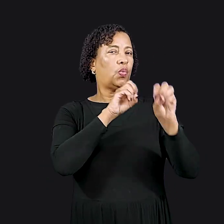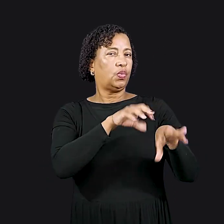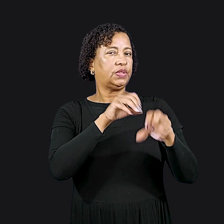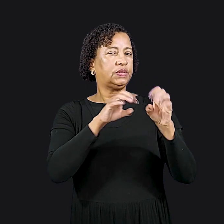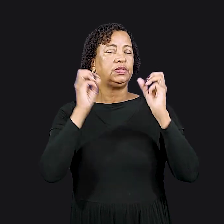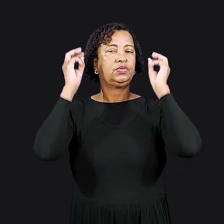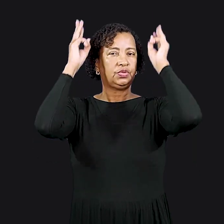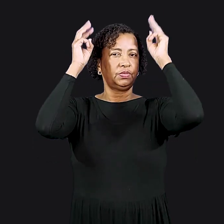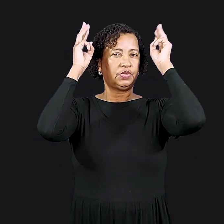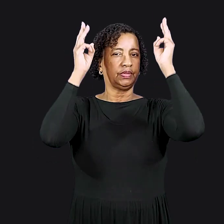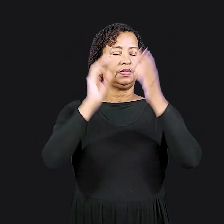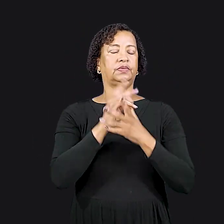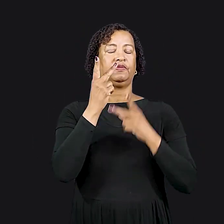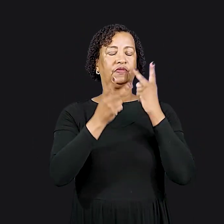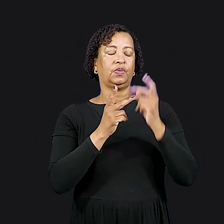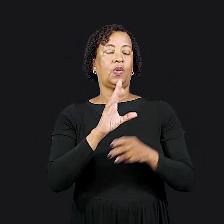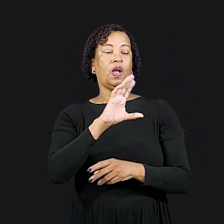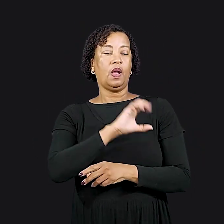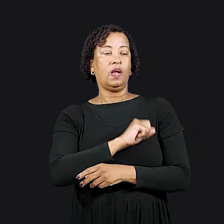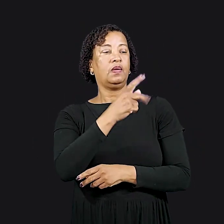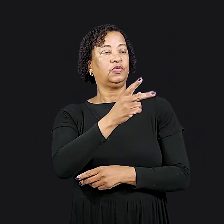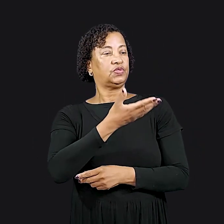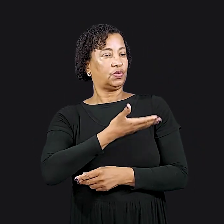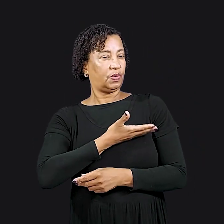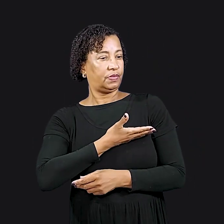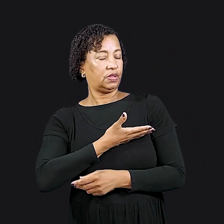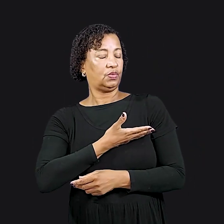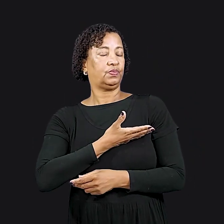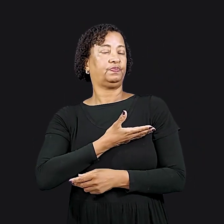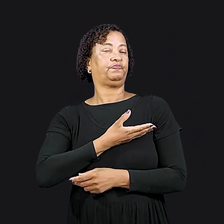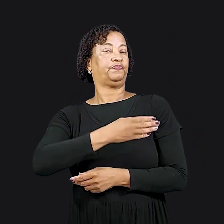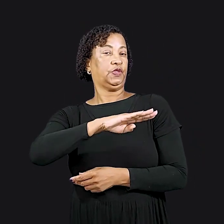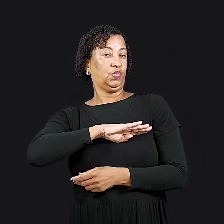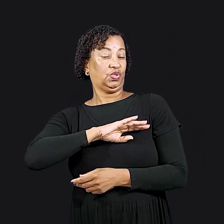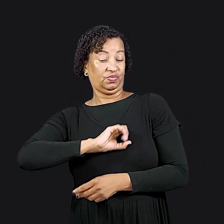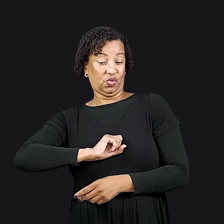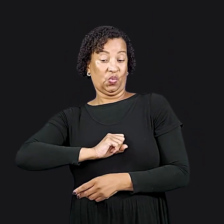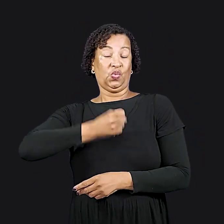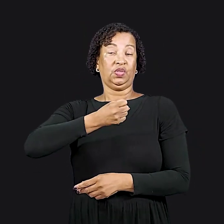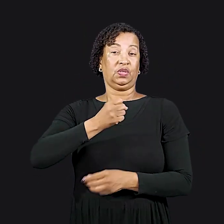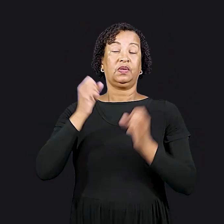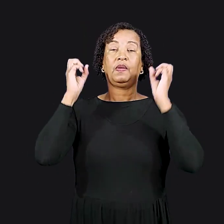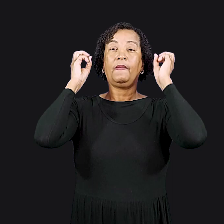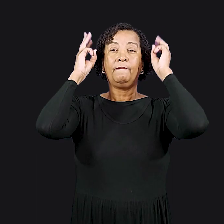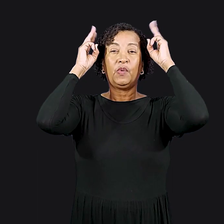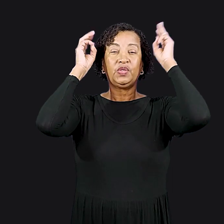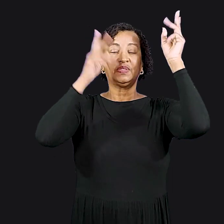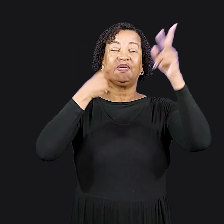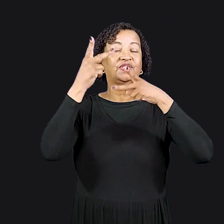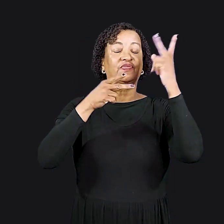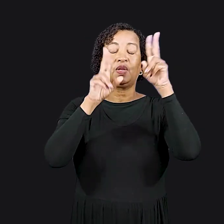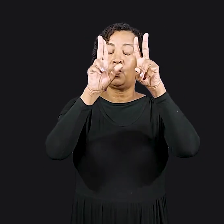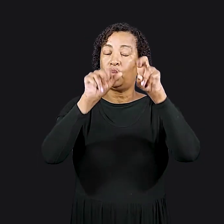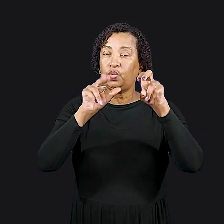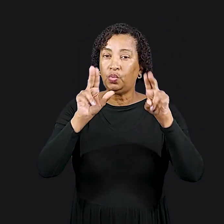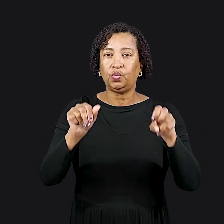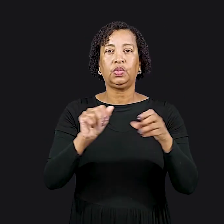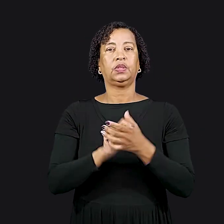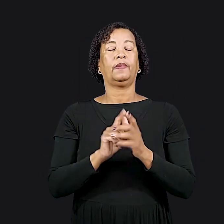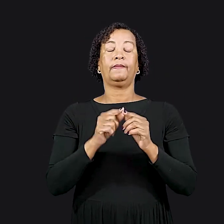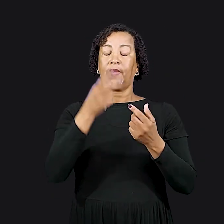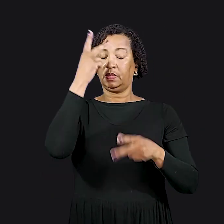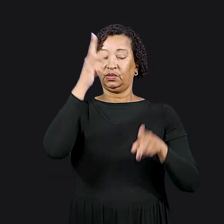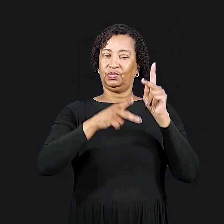seu amigo e odeie o seu inimigo. Moisés nunca disse isso. E para os escribas e